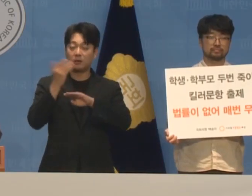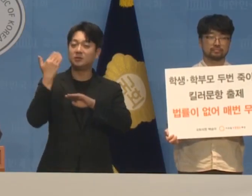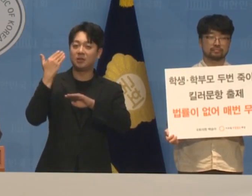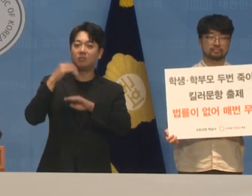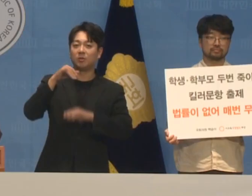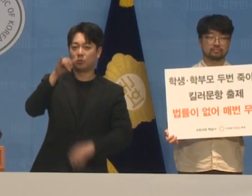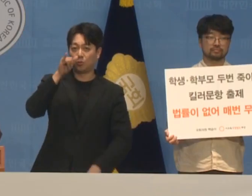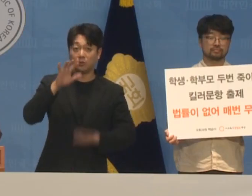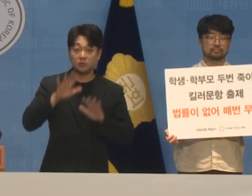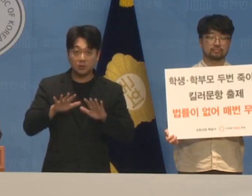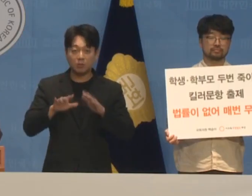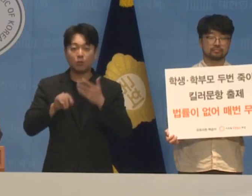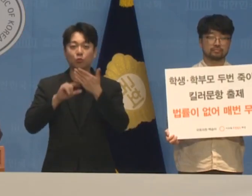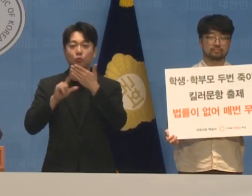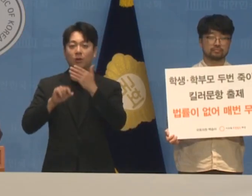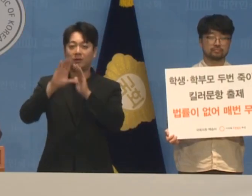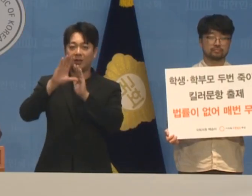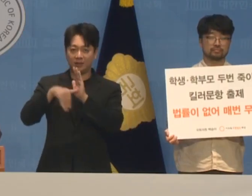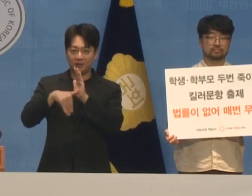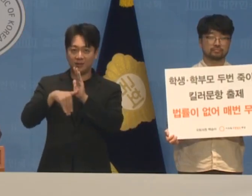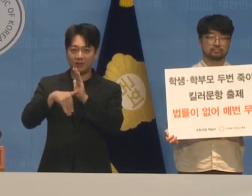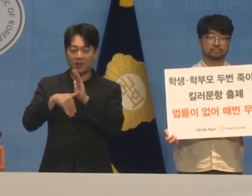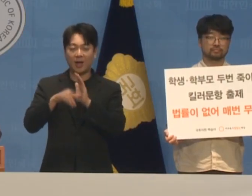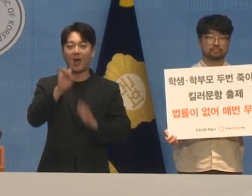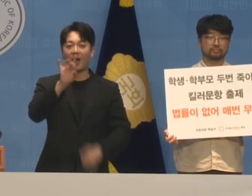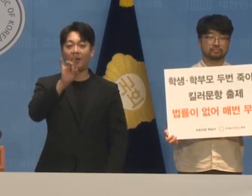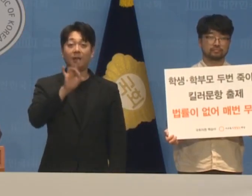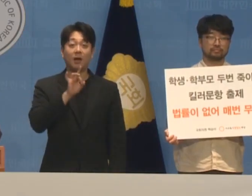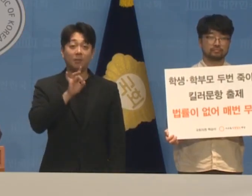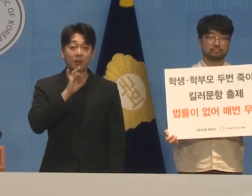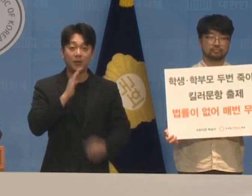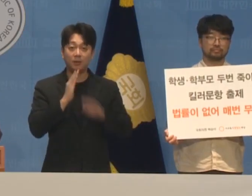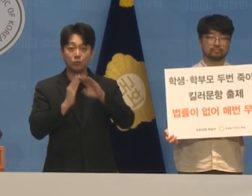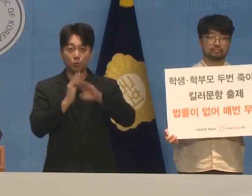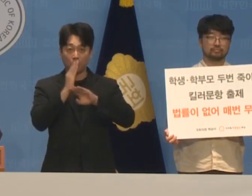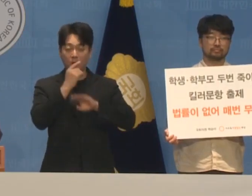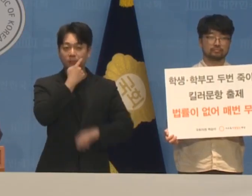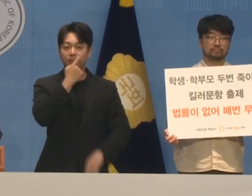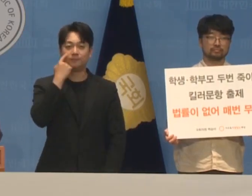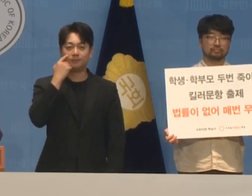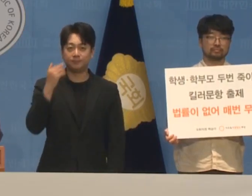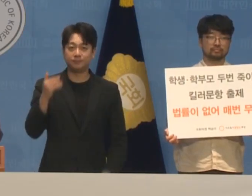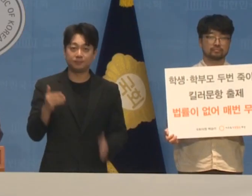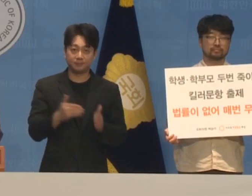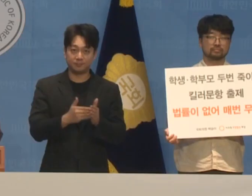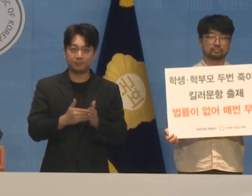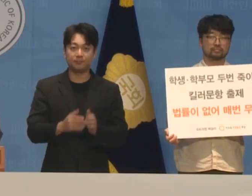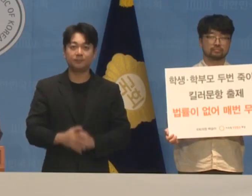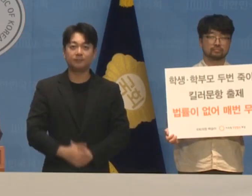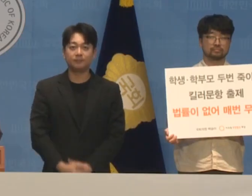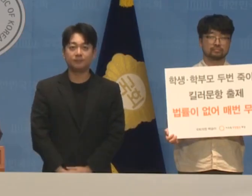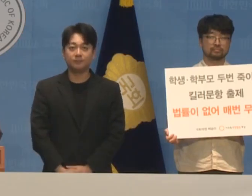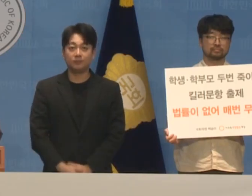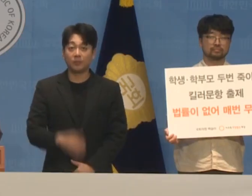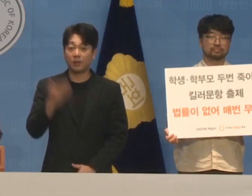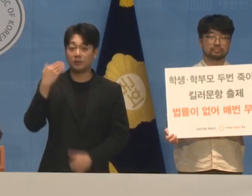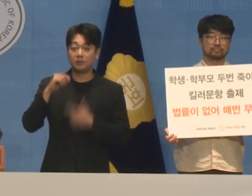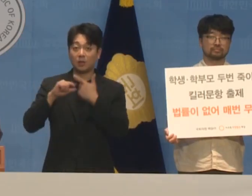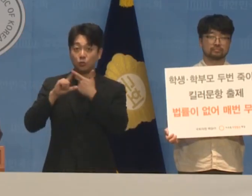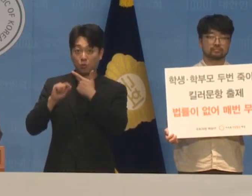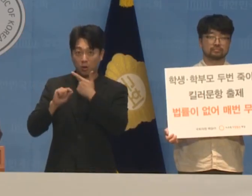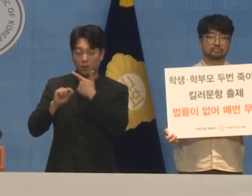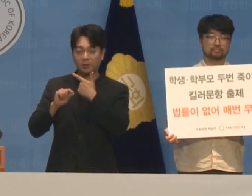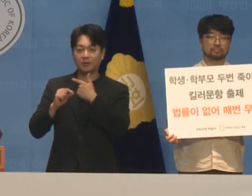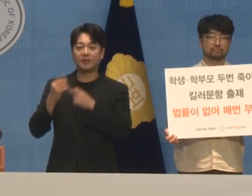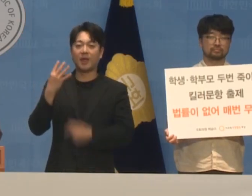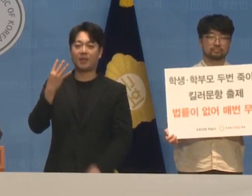단 한 개의 문항만이 고교 교육과정을 준수하지 않은 것으로 나타났습니다. 이는 6월 모의평가에 비해